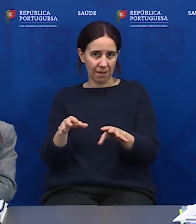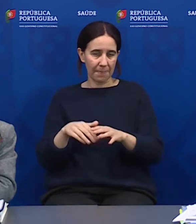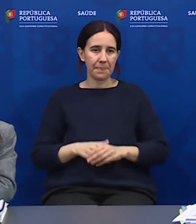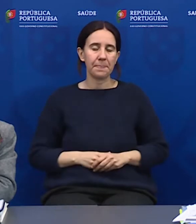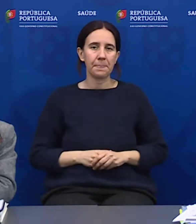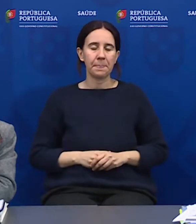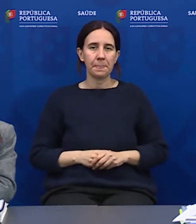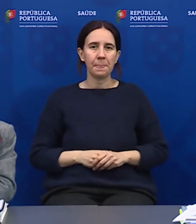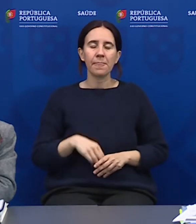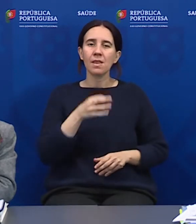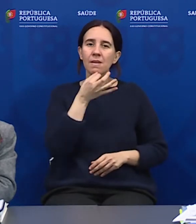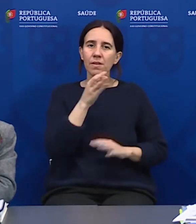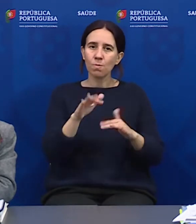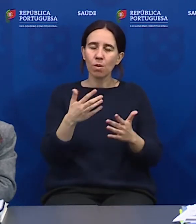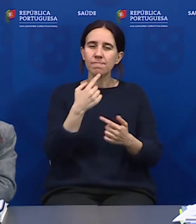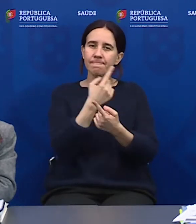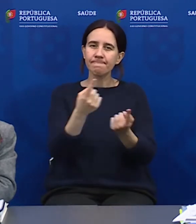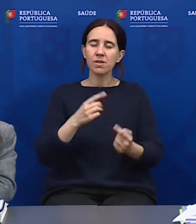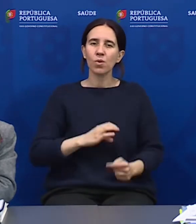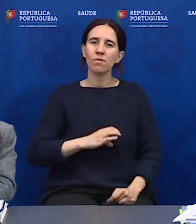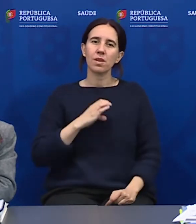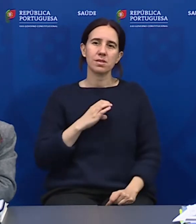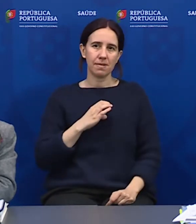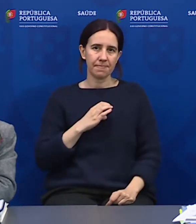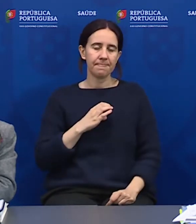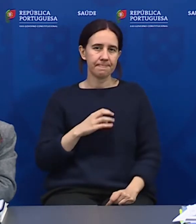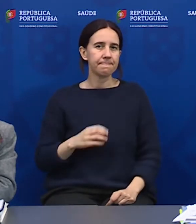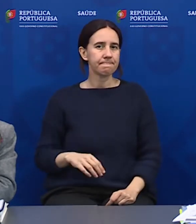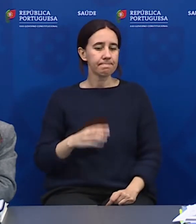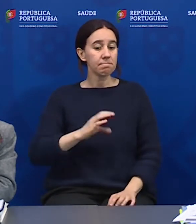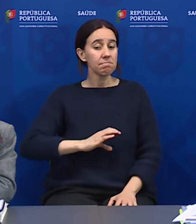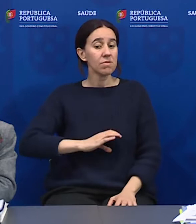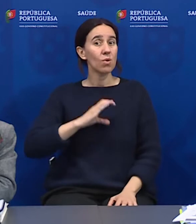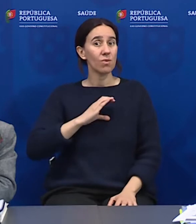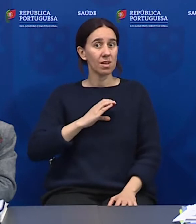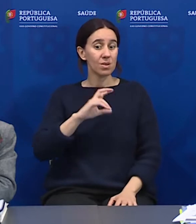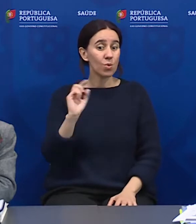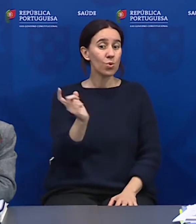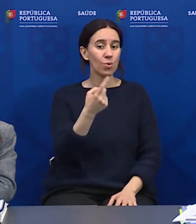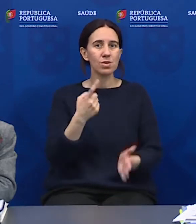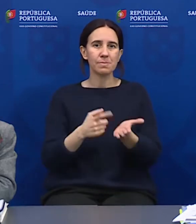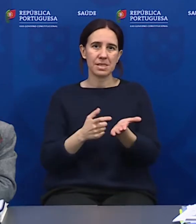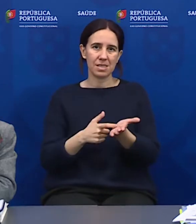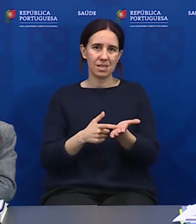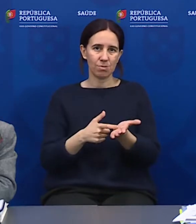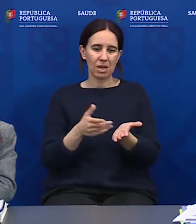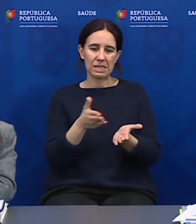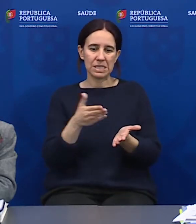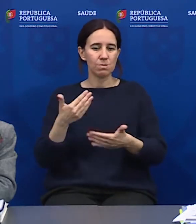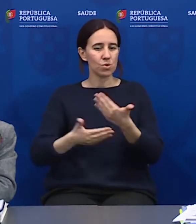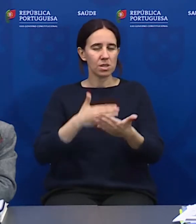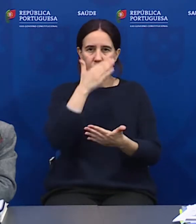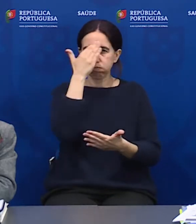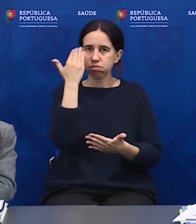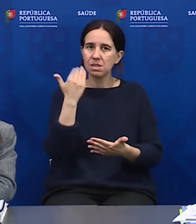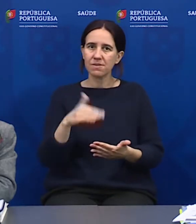Permitam-me falar de confiança, da confiança que todos precisamos de ter neste processo